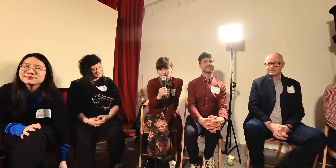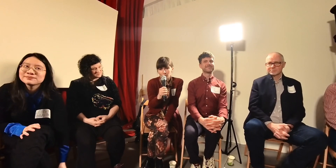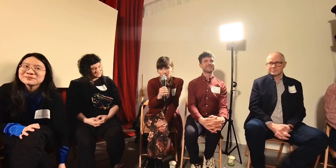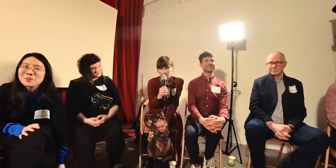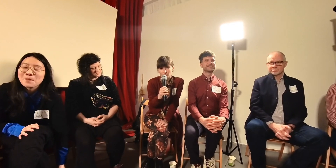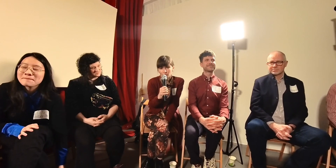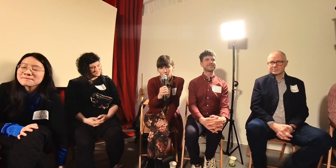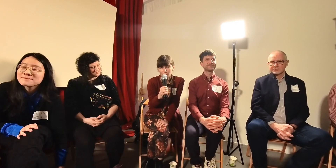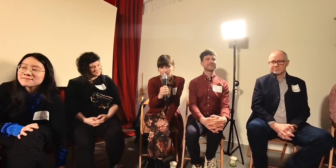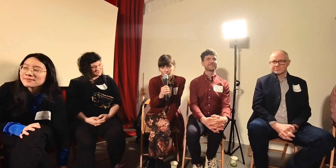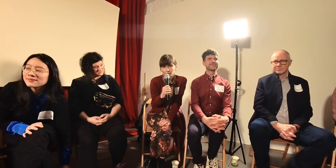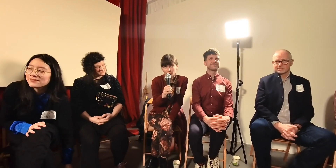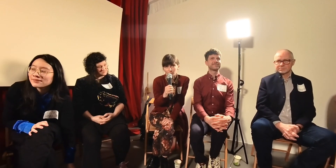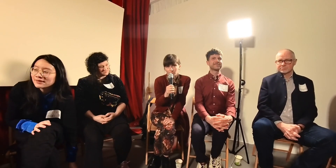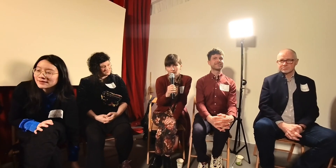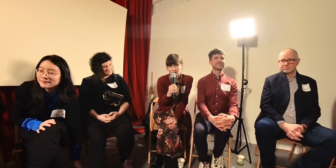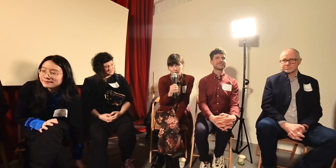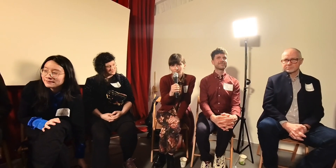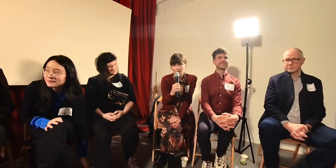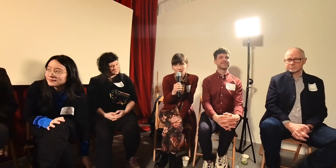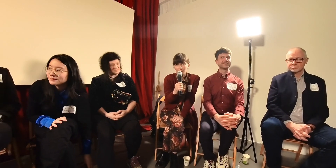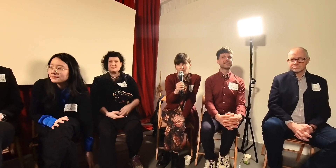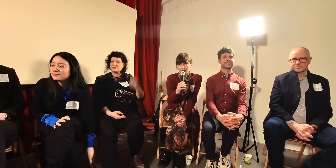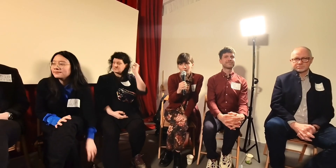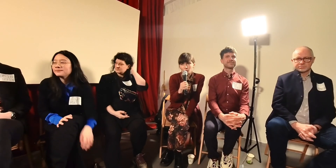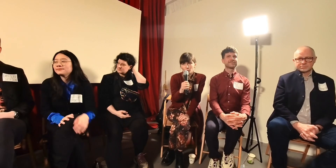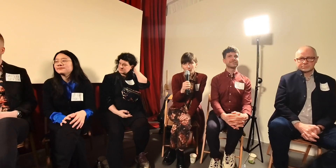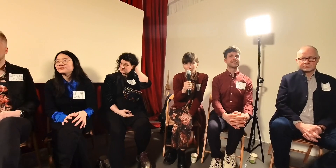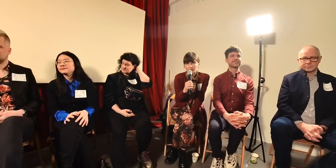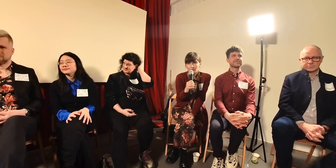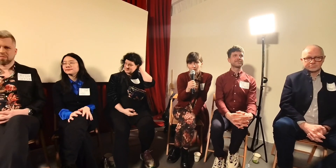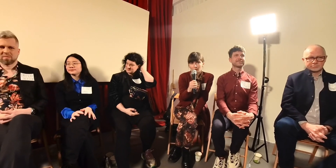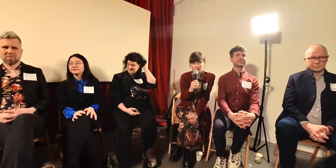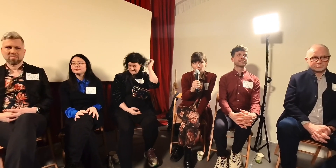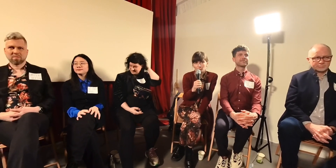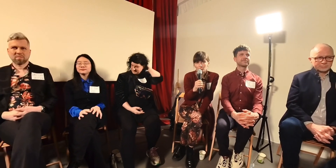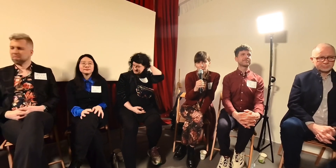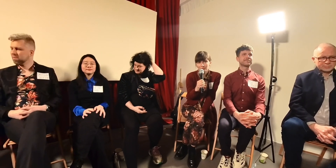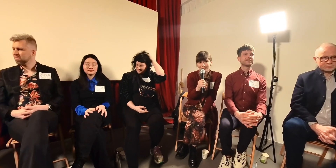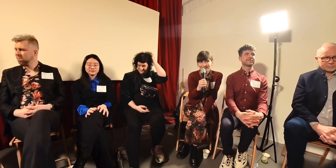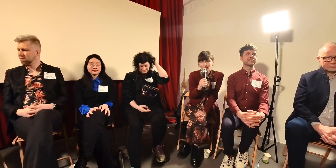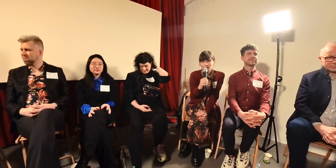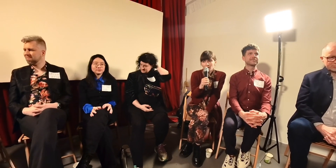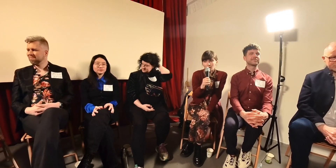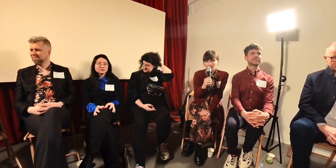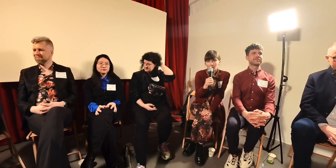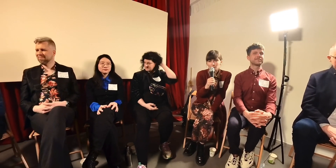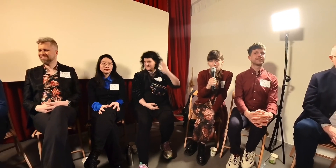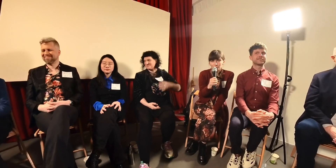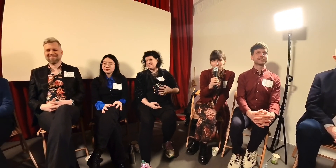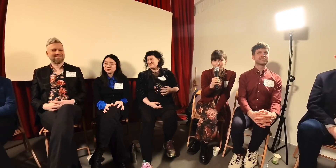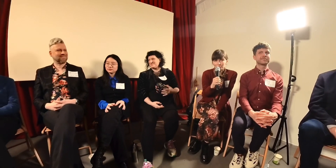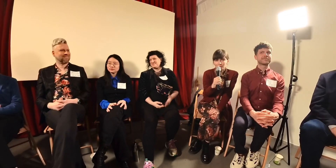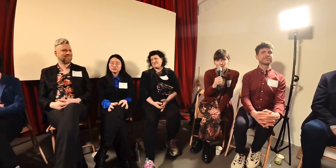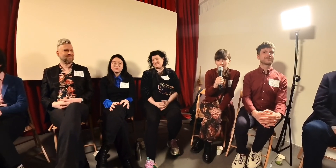se ukazují i v tom filmu, že vlastně Editu provází hlas toho domu a říká